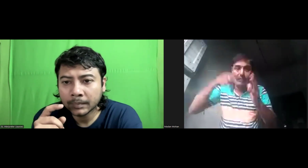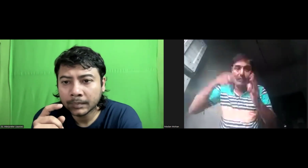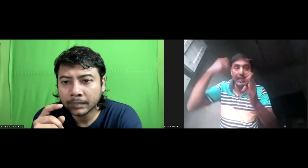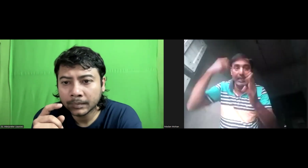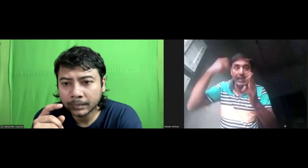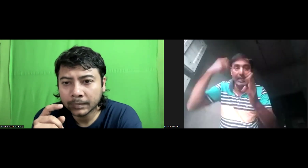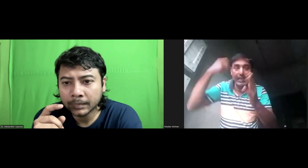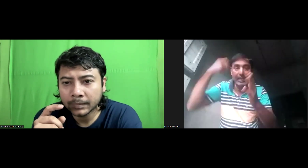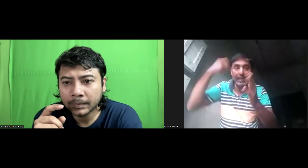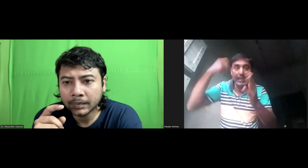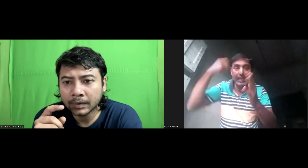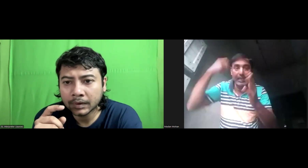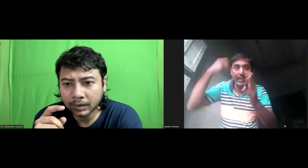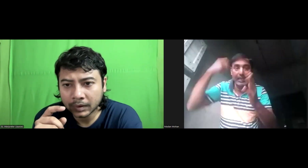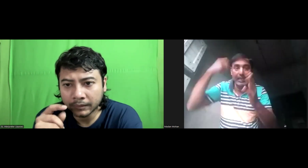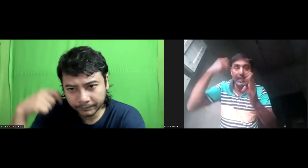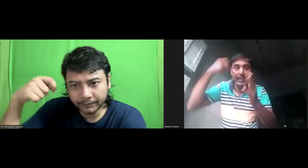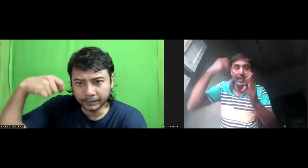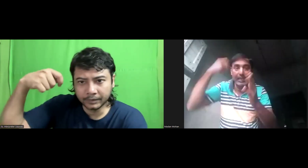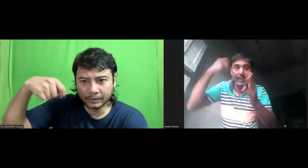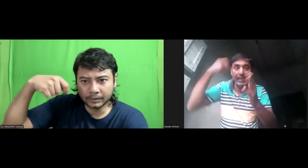यस, ही इज ऑलरेडी सेंड मी समथिंग.